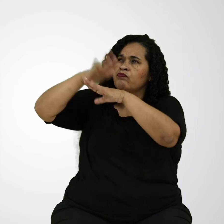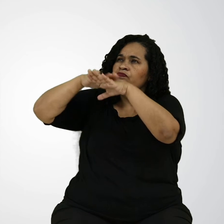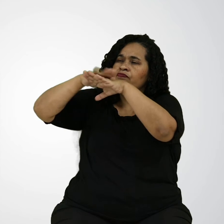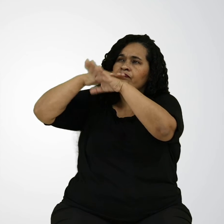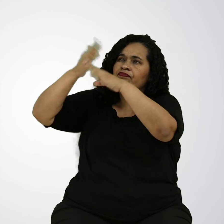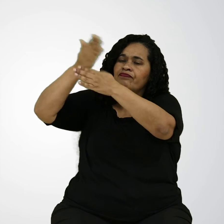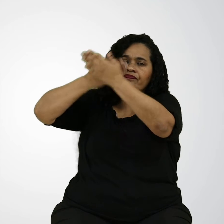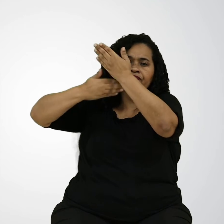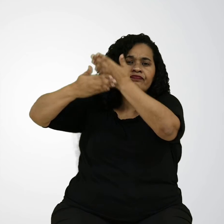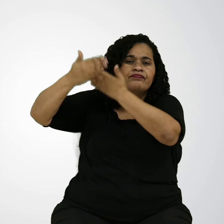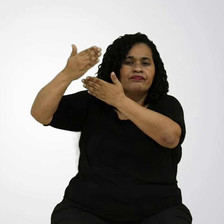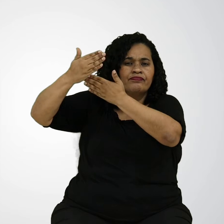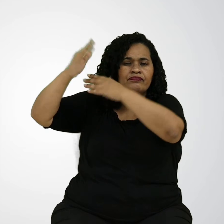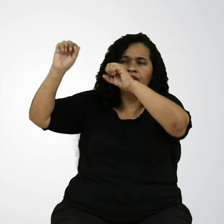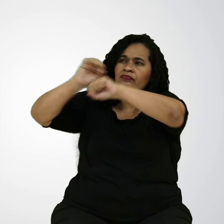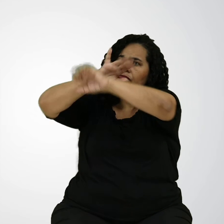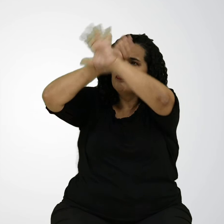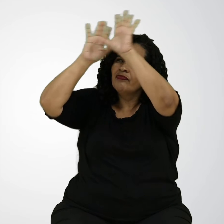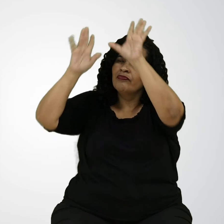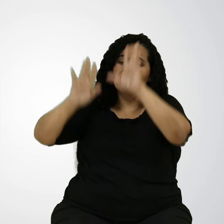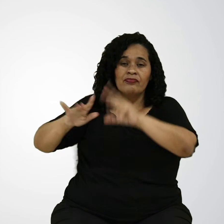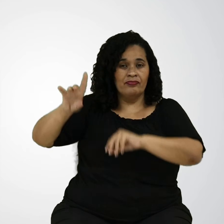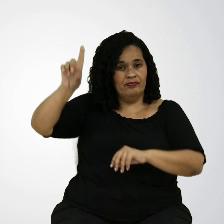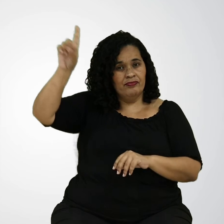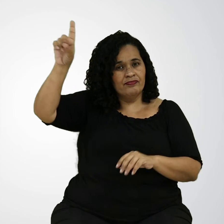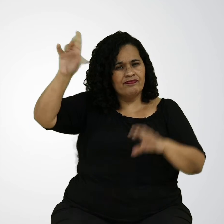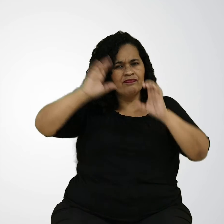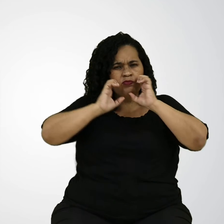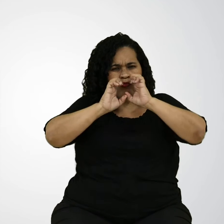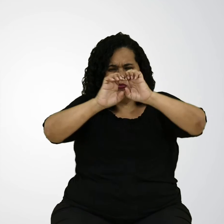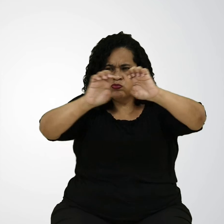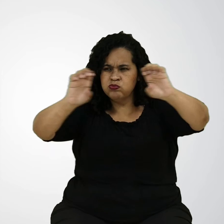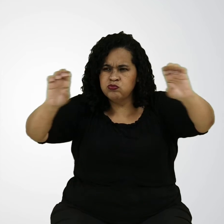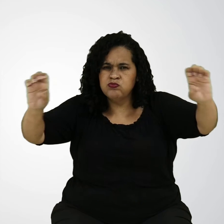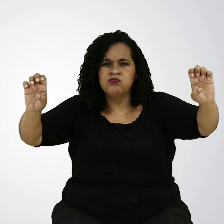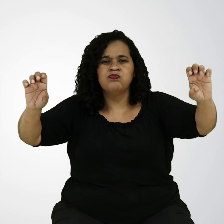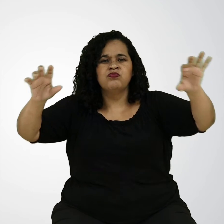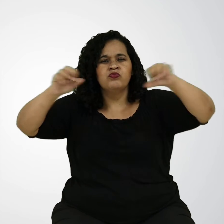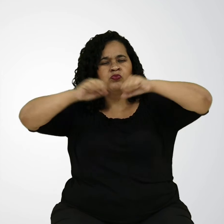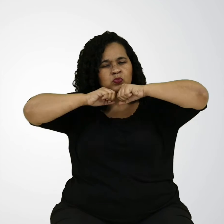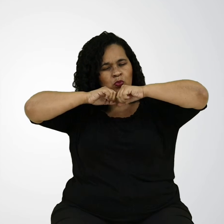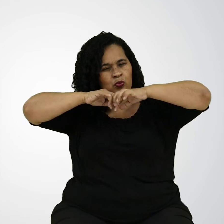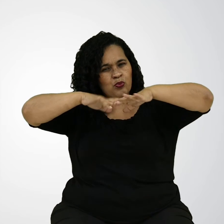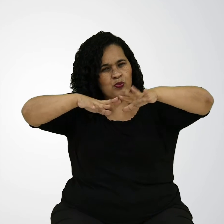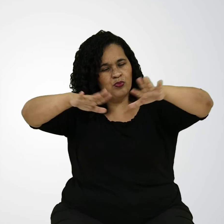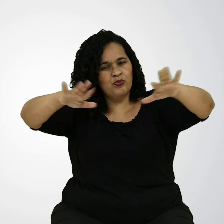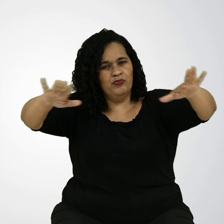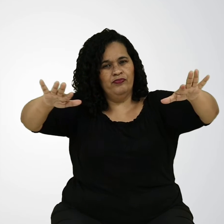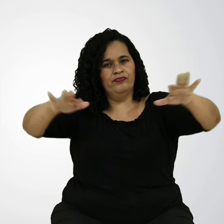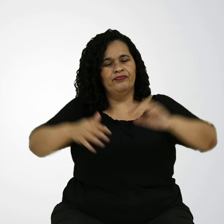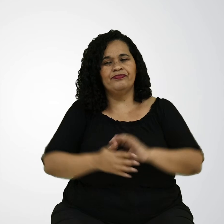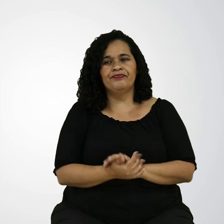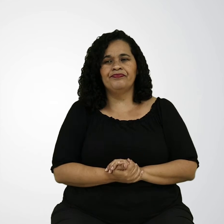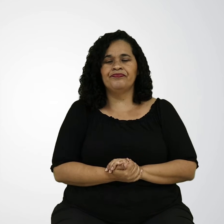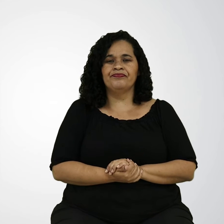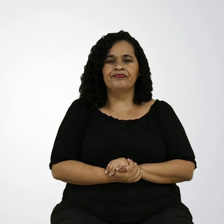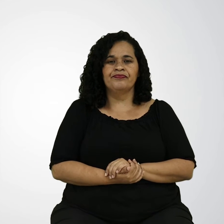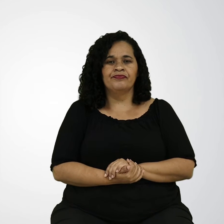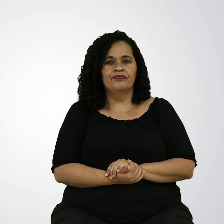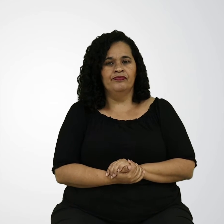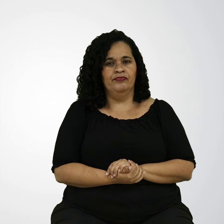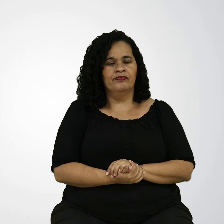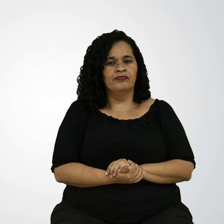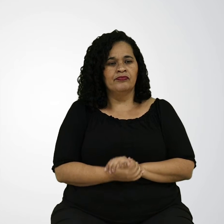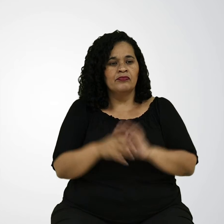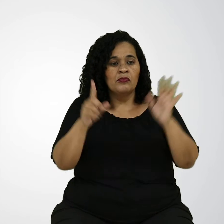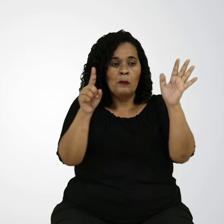glória de Deus, à expansão do Evangelho. Isso nunca pode faltar nas nossas orações. Legal.